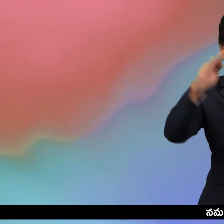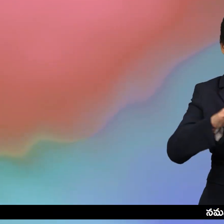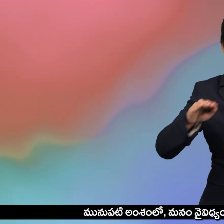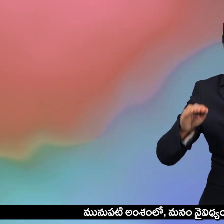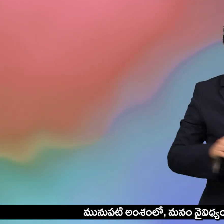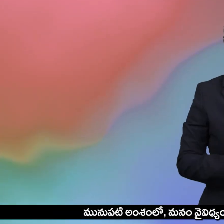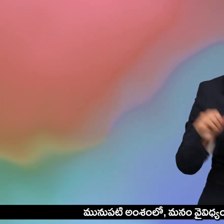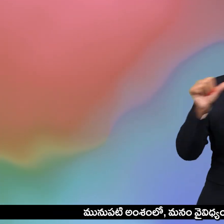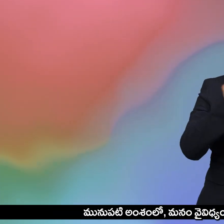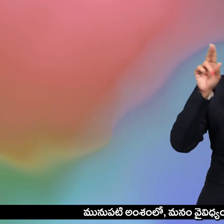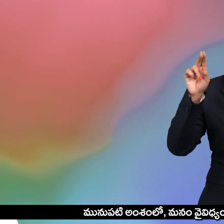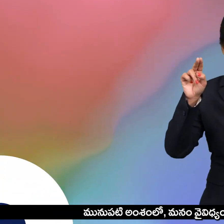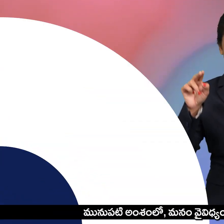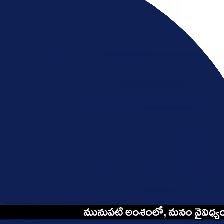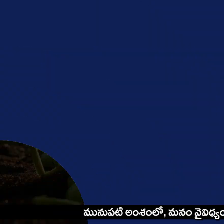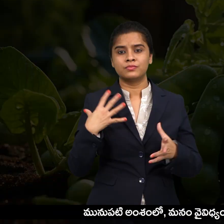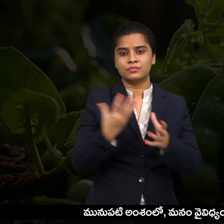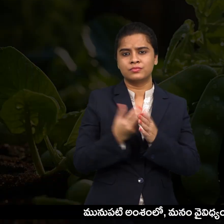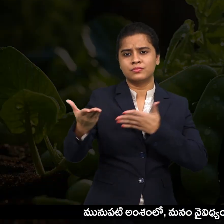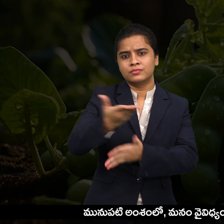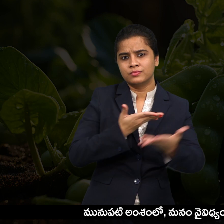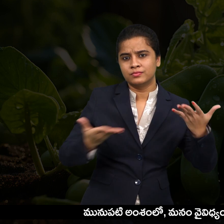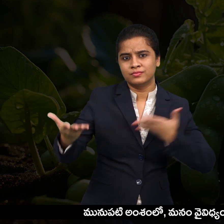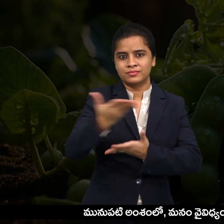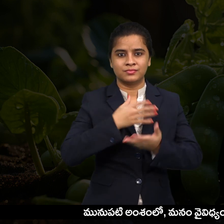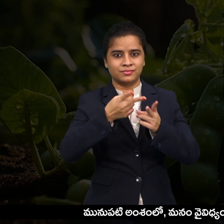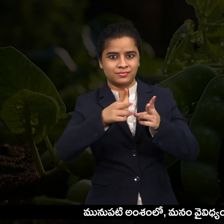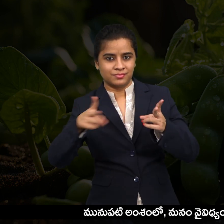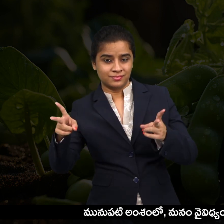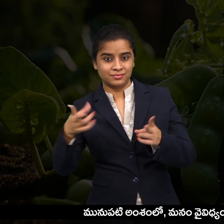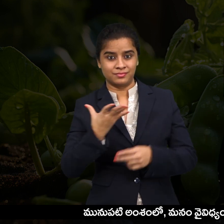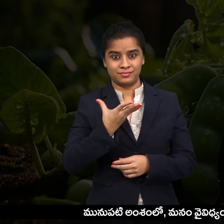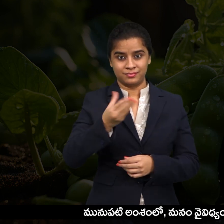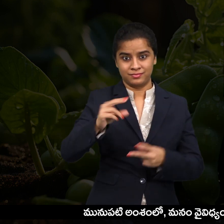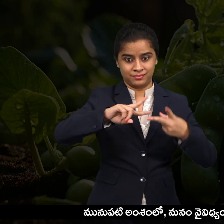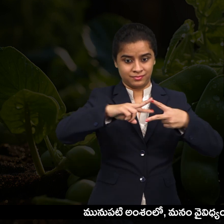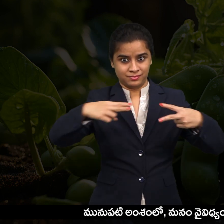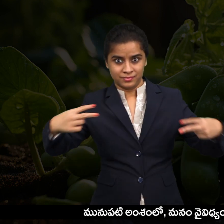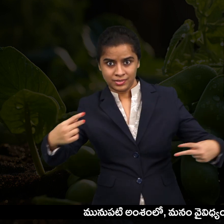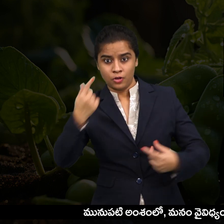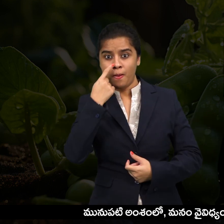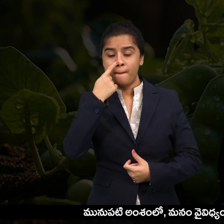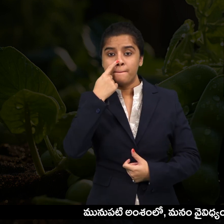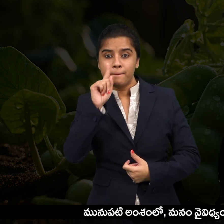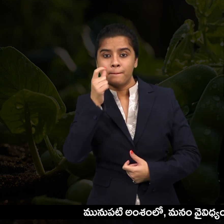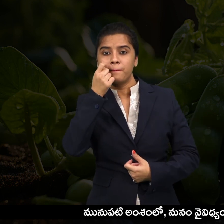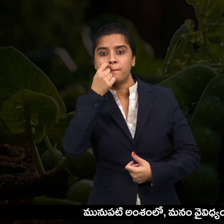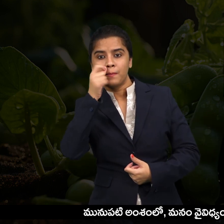నమస్కారం పిల్లలు. మునుపటి అంశంలో మనం వైవిధ్యం మరియు ఆనువంశికత గురించి చర్చించాము.